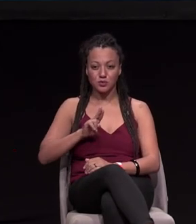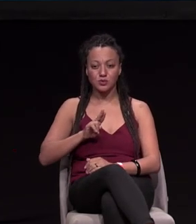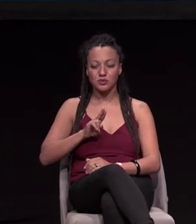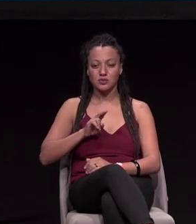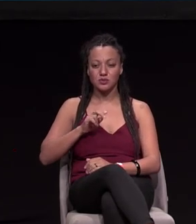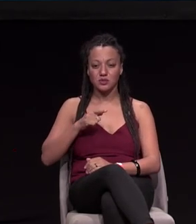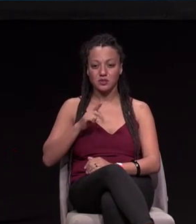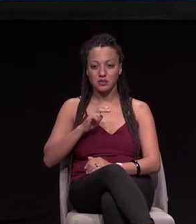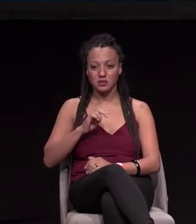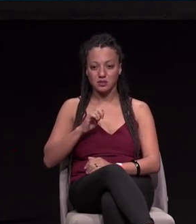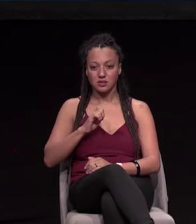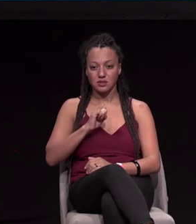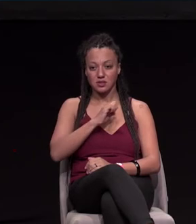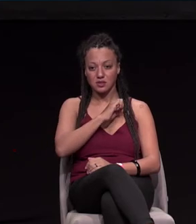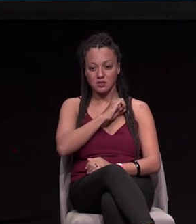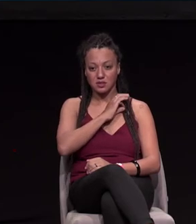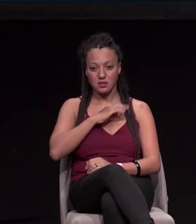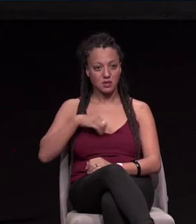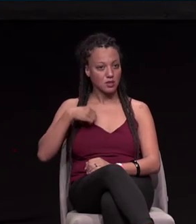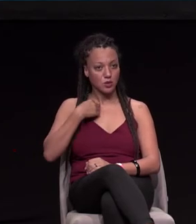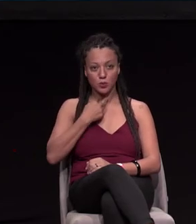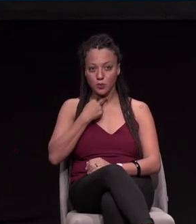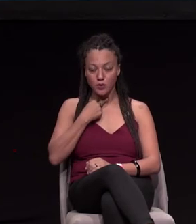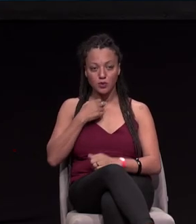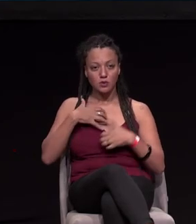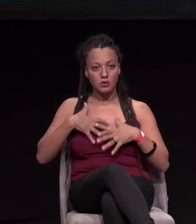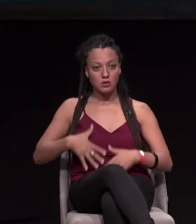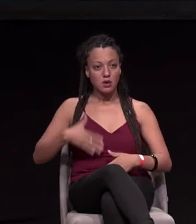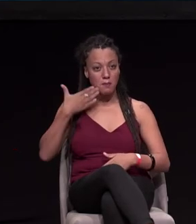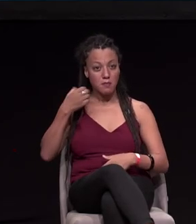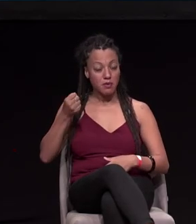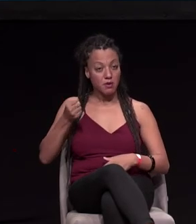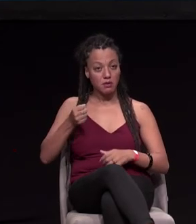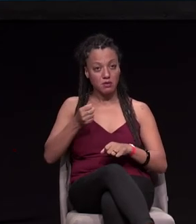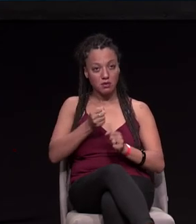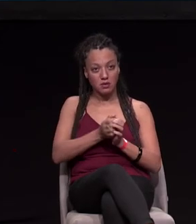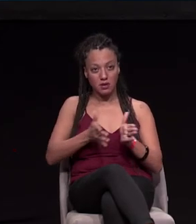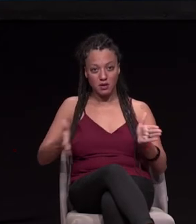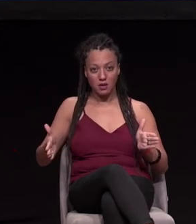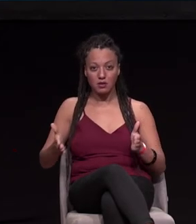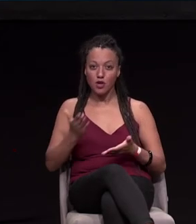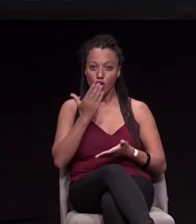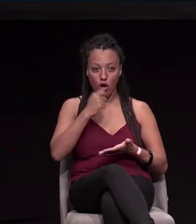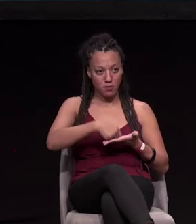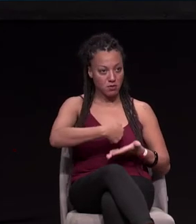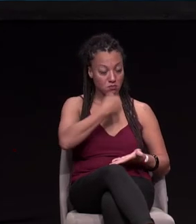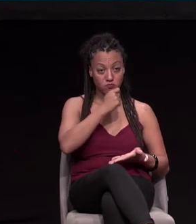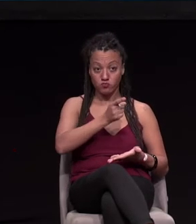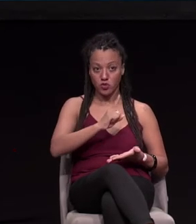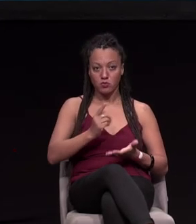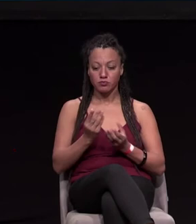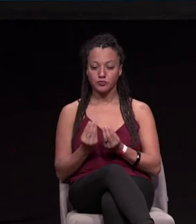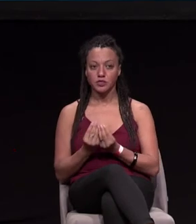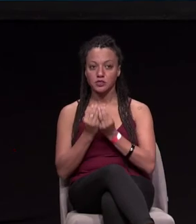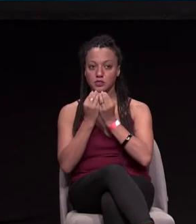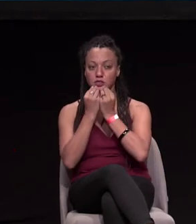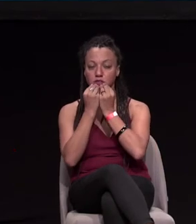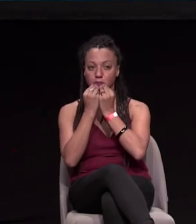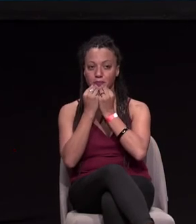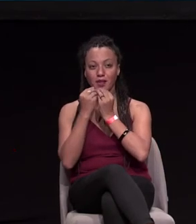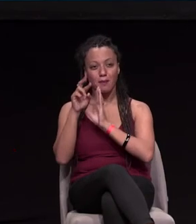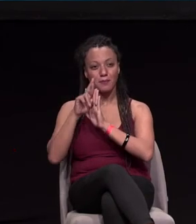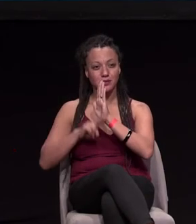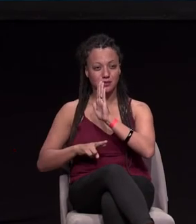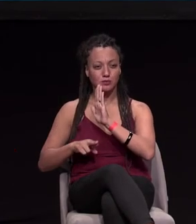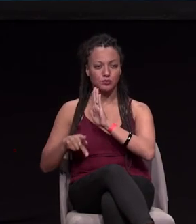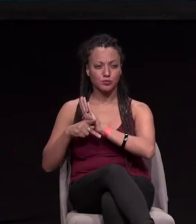pode tocar nele ele vai usar branco durante o período do tempo vai comer com as mãos nem tão são os fundamentos religiosos né